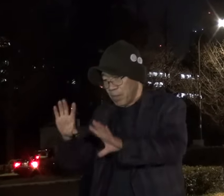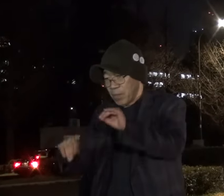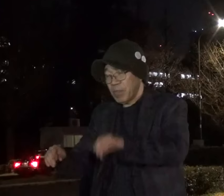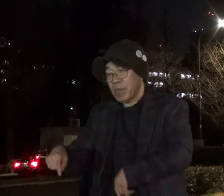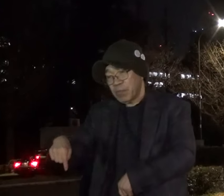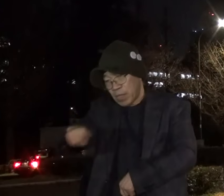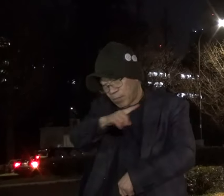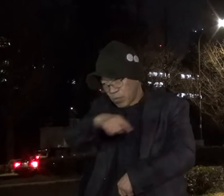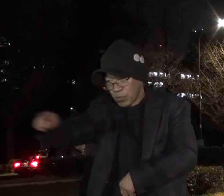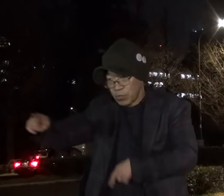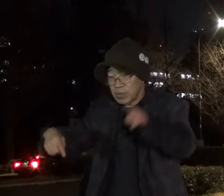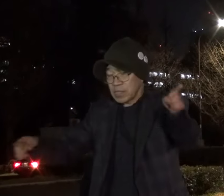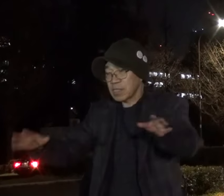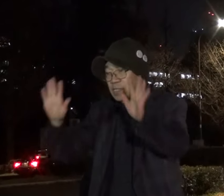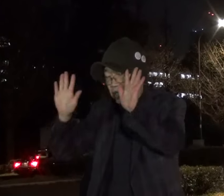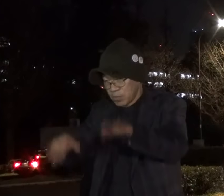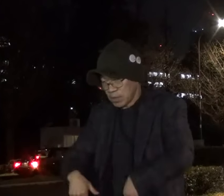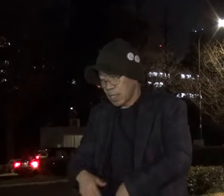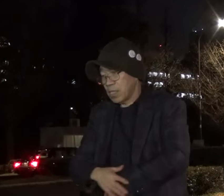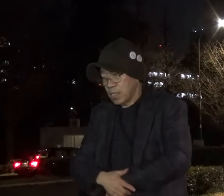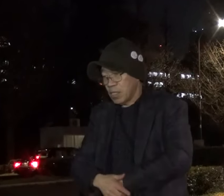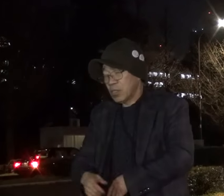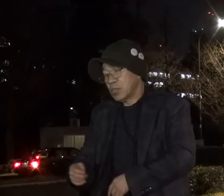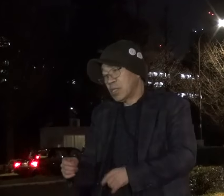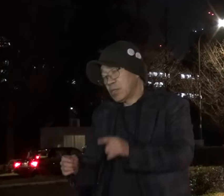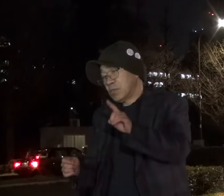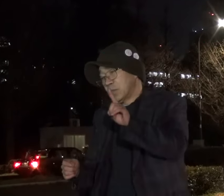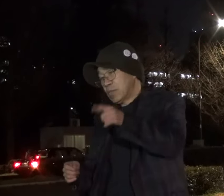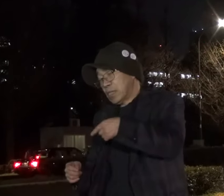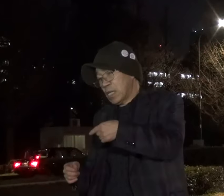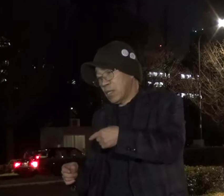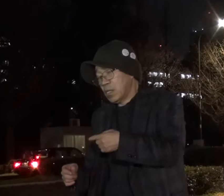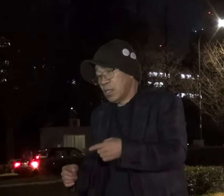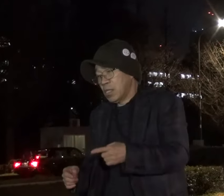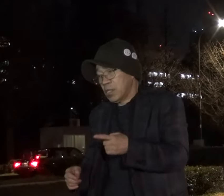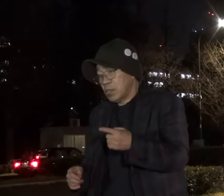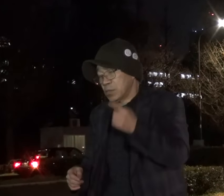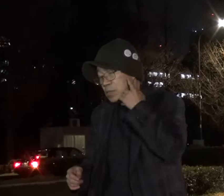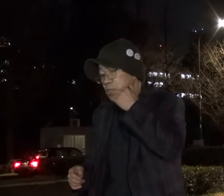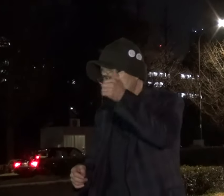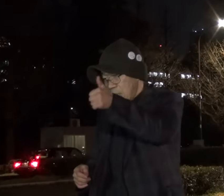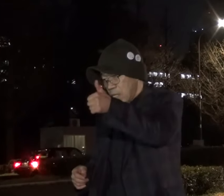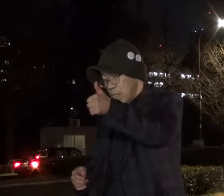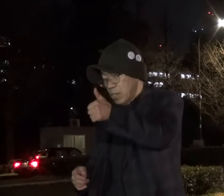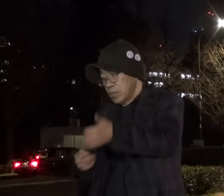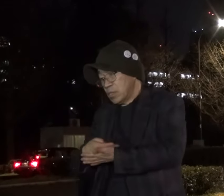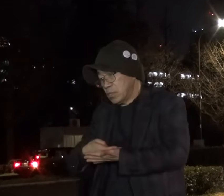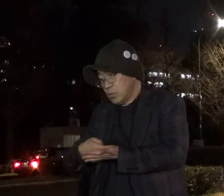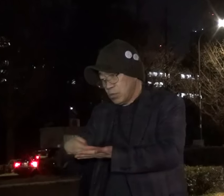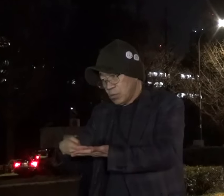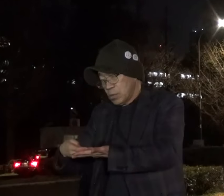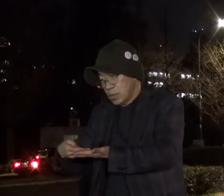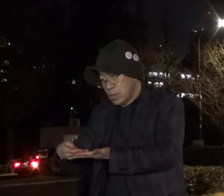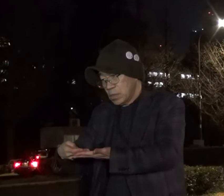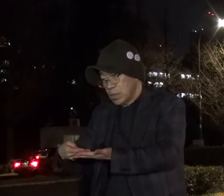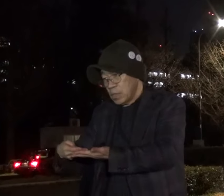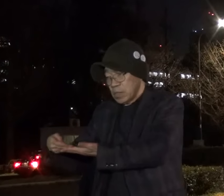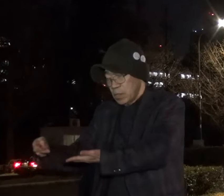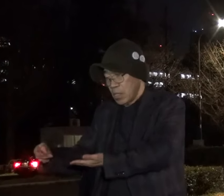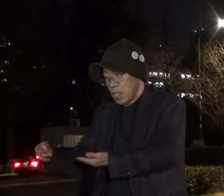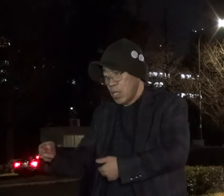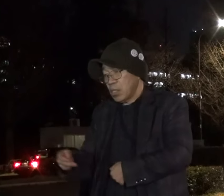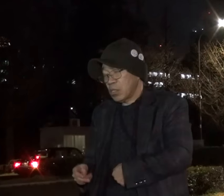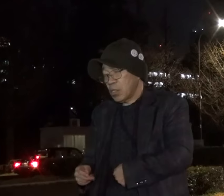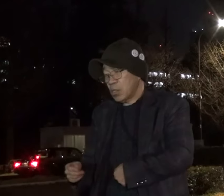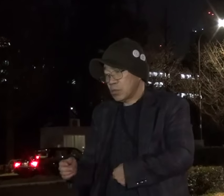は東京に避難した直後の2011年5月に入院しました。私の顔を見るために福島にはいつ戻る